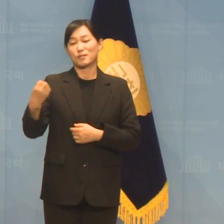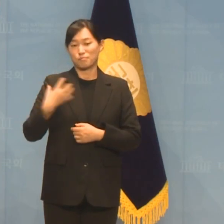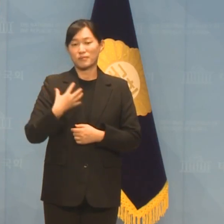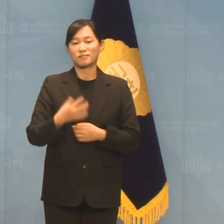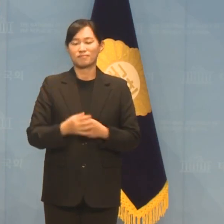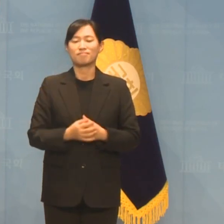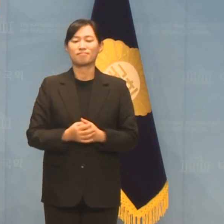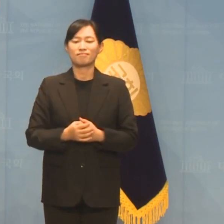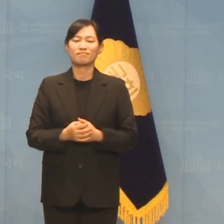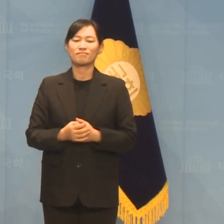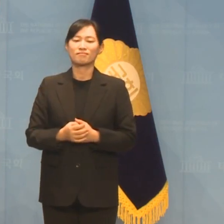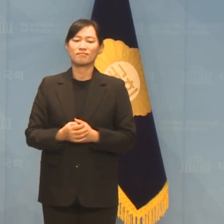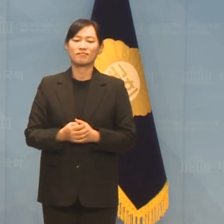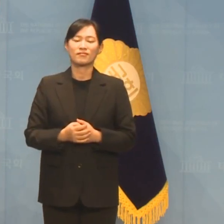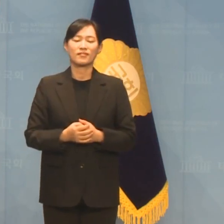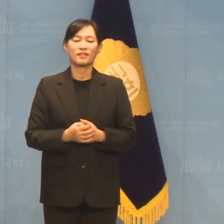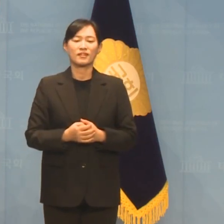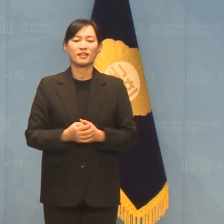피력하기도 했습니다.